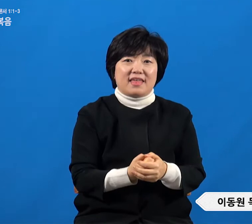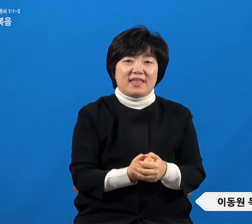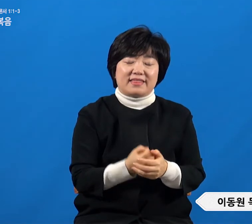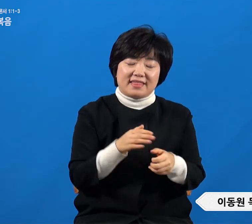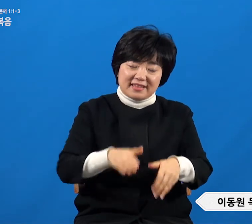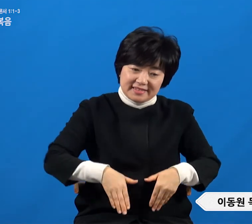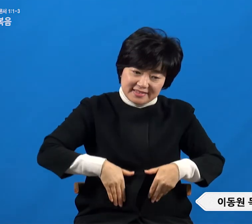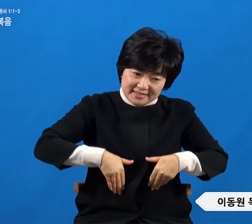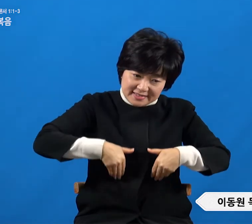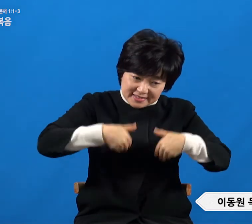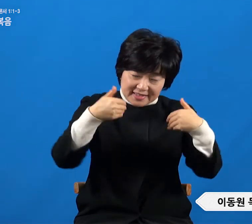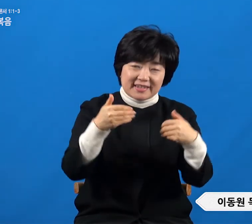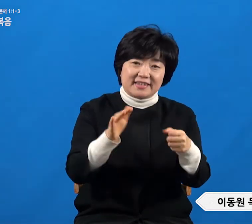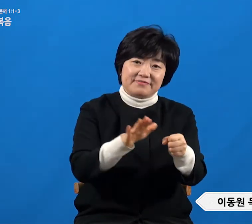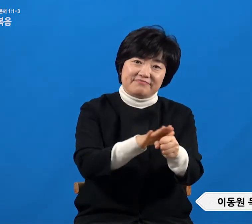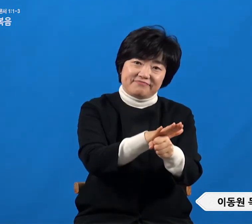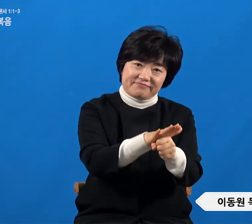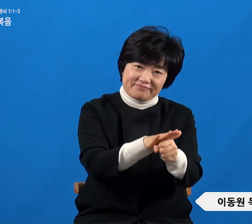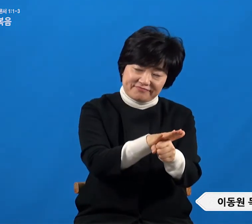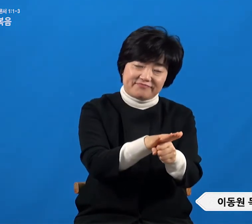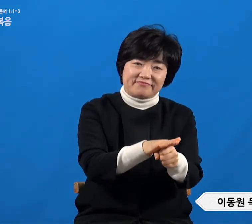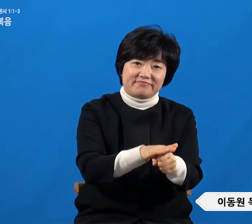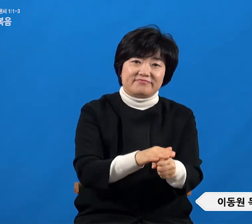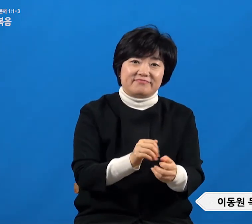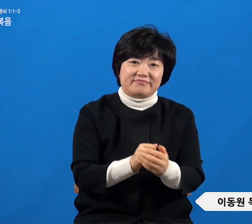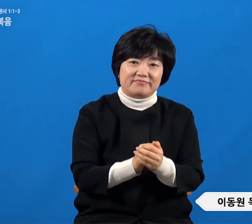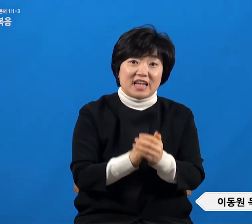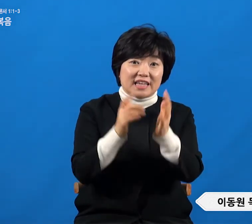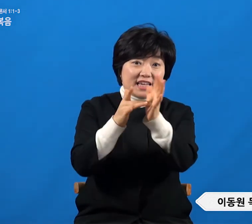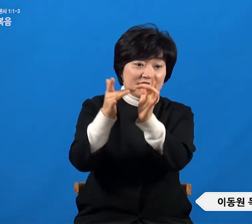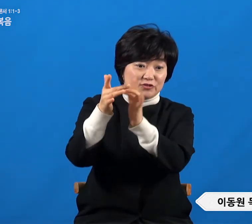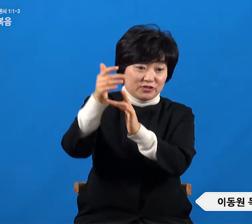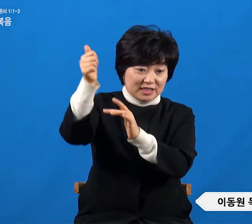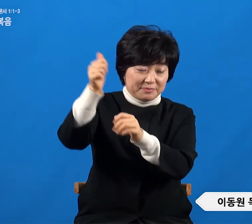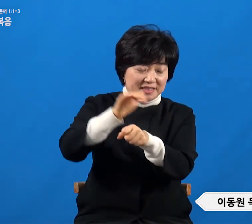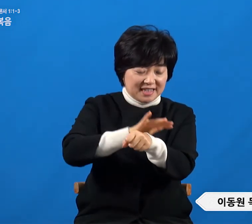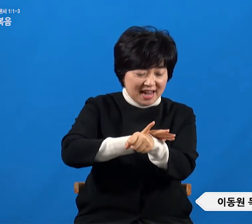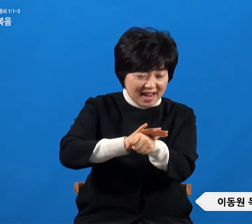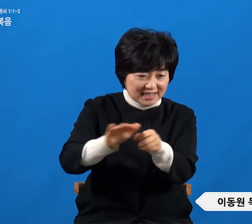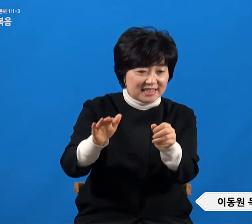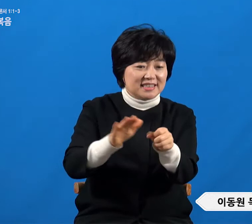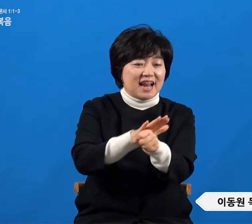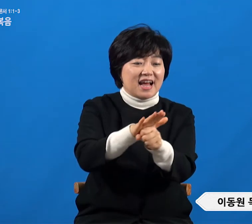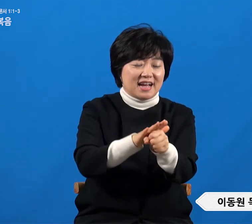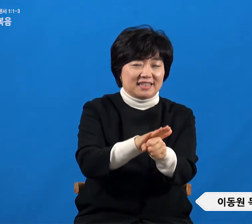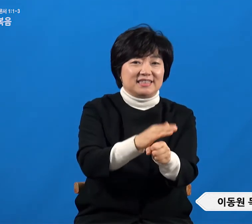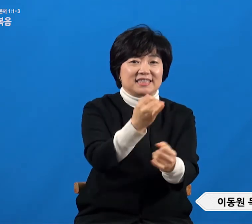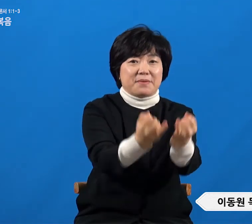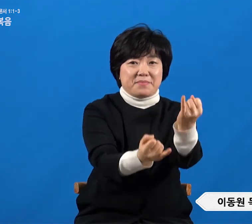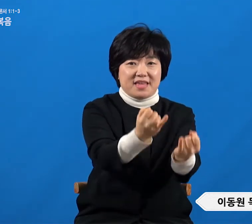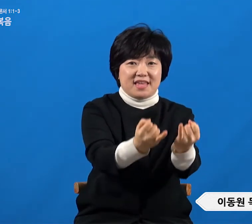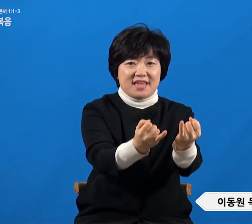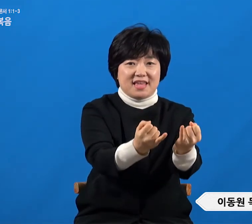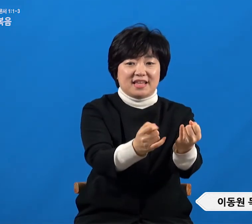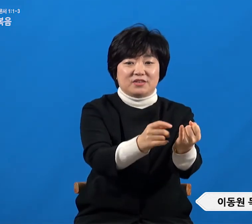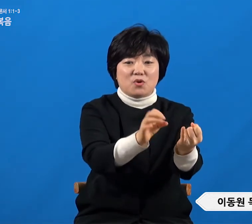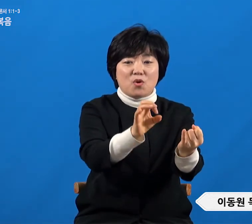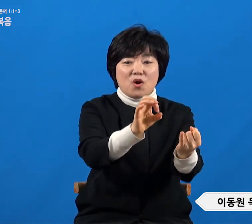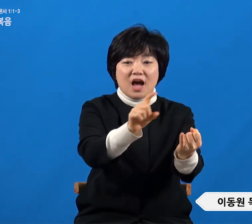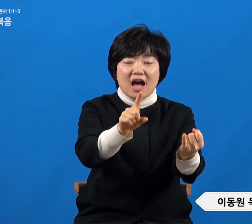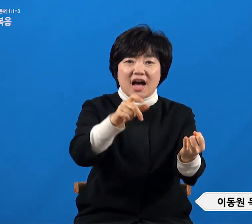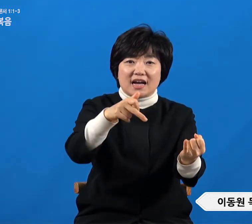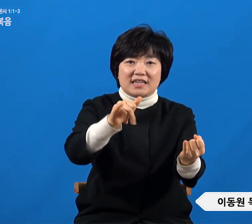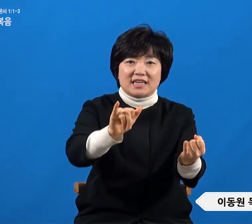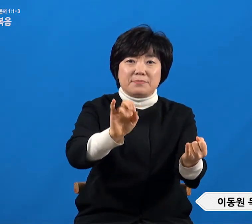아주 따뜻한 단어를 씁니다. 예수님을 신실하게 사랑했던 자매였던 것입니다. 그리고 이